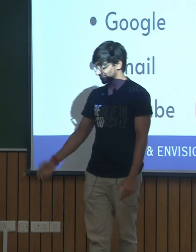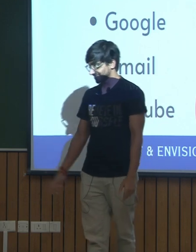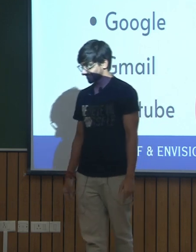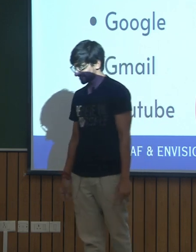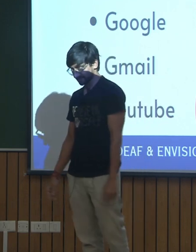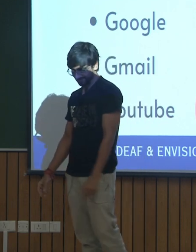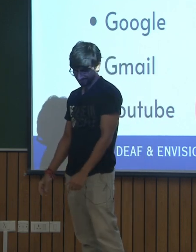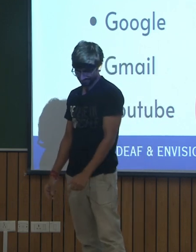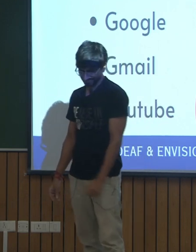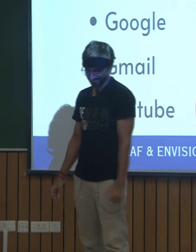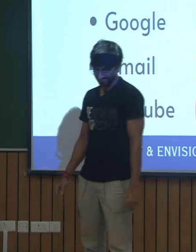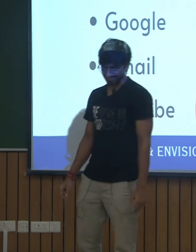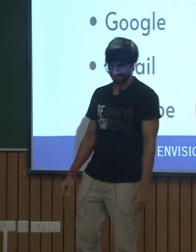ट्विटर नो